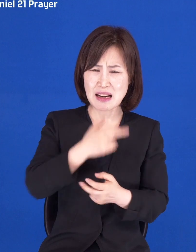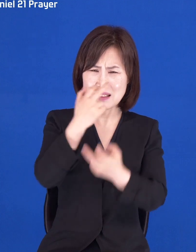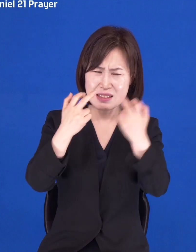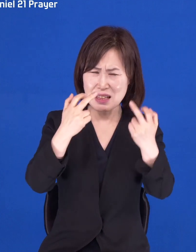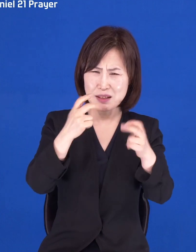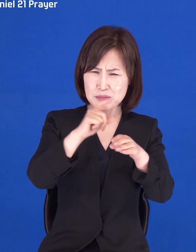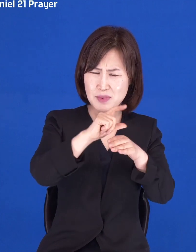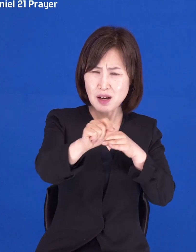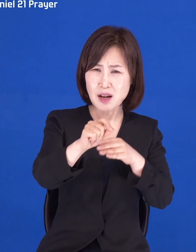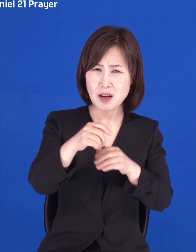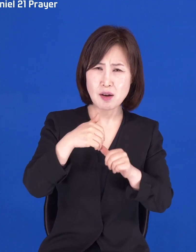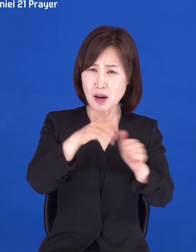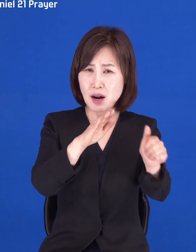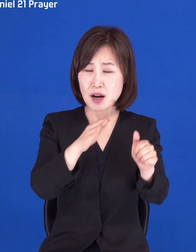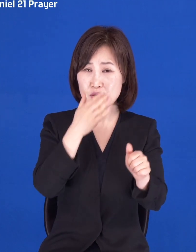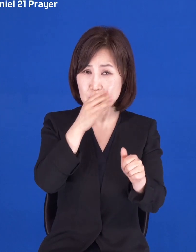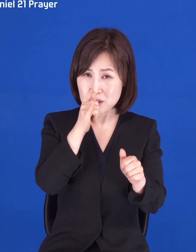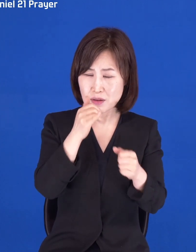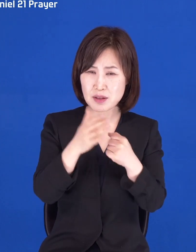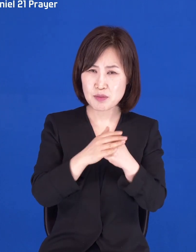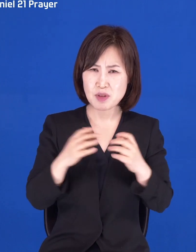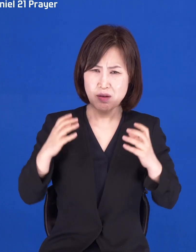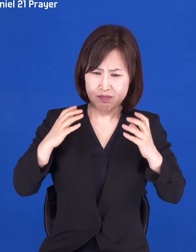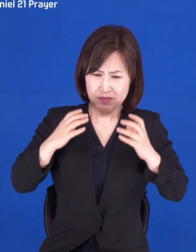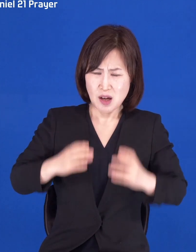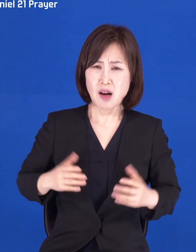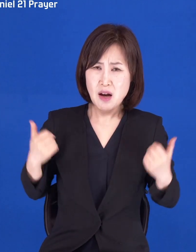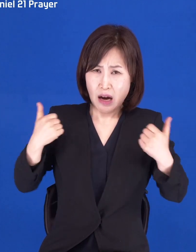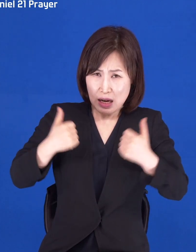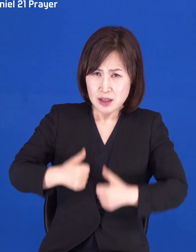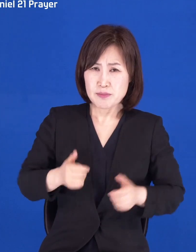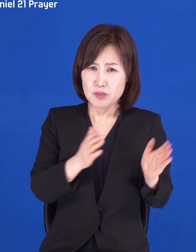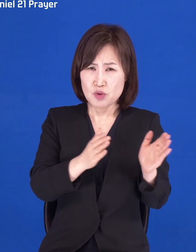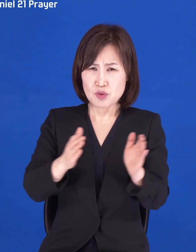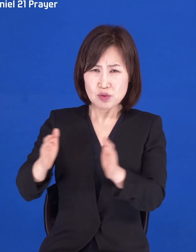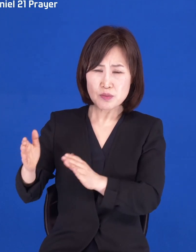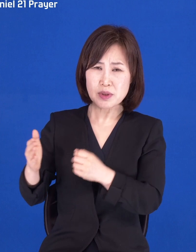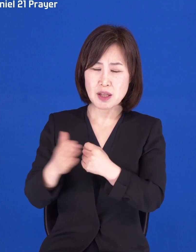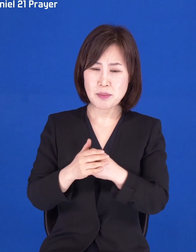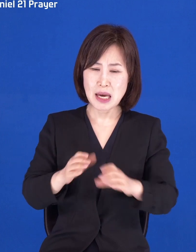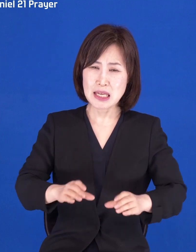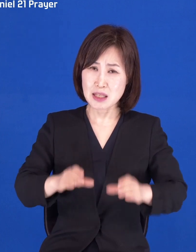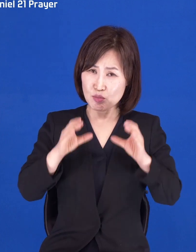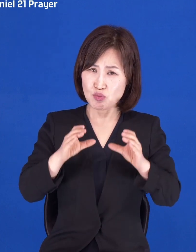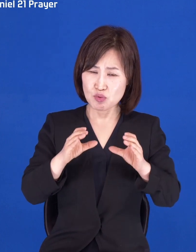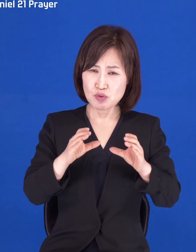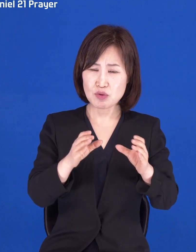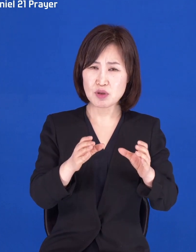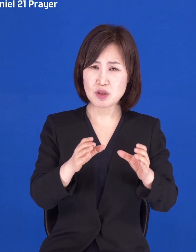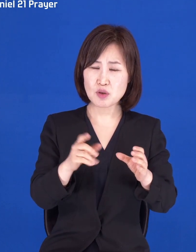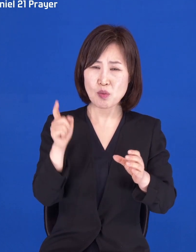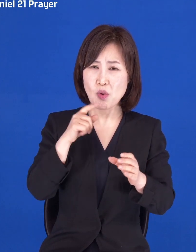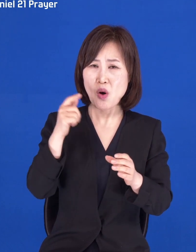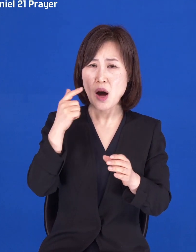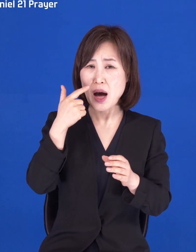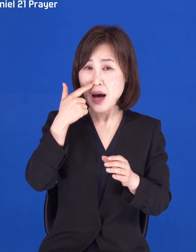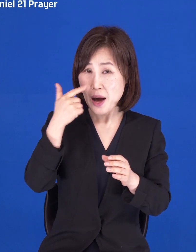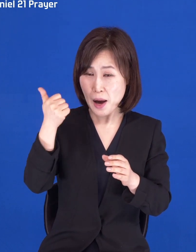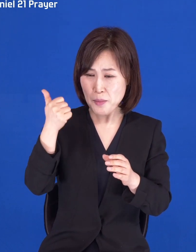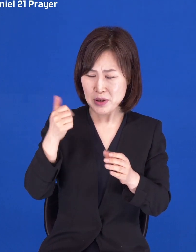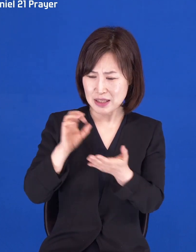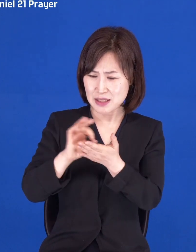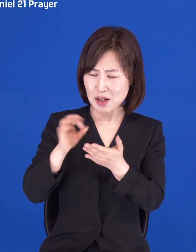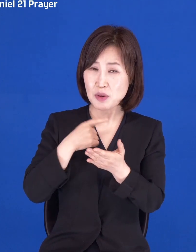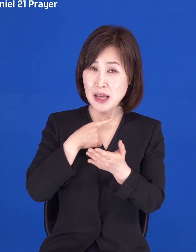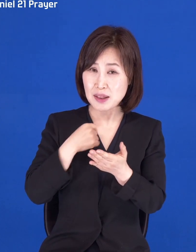가지고 가다가 추우면 덮구라도 입고 해야 된다고. 그래서 이불 한 채, 그리고 아버지가